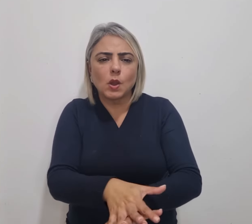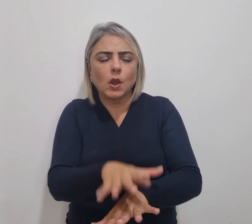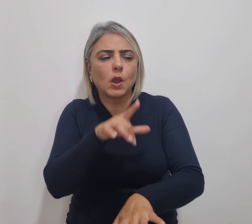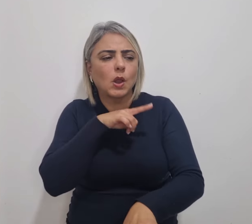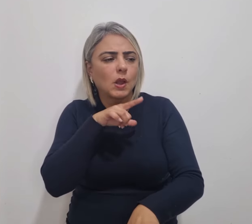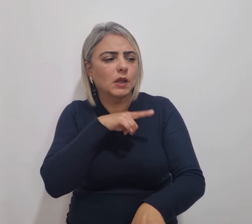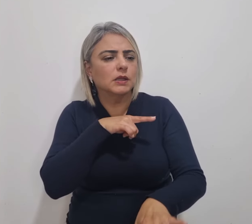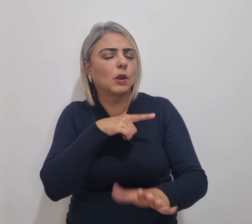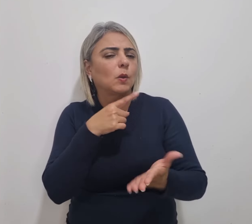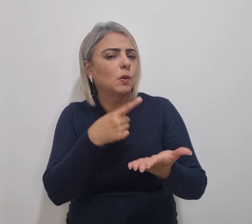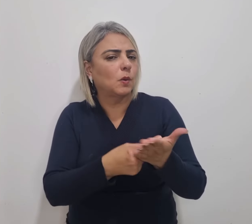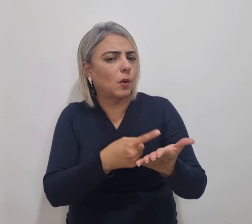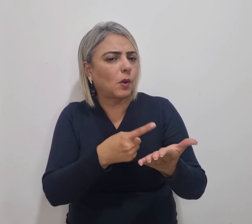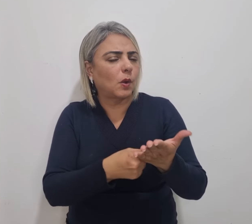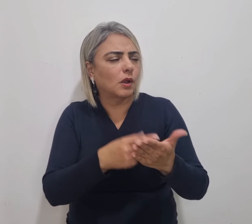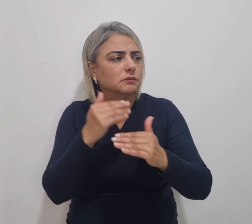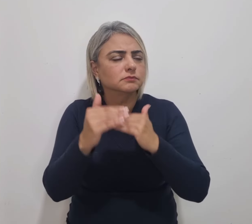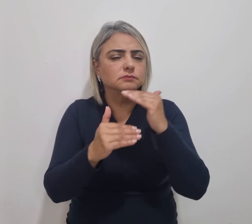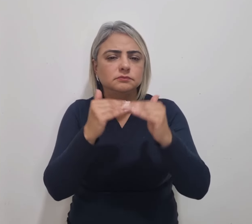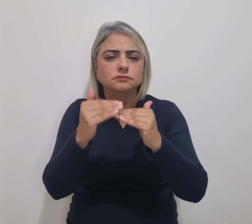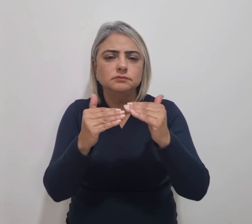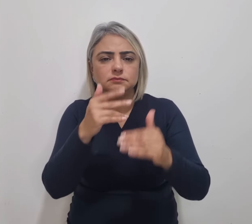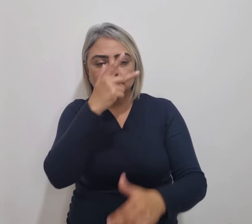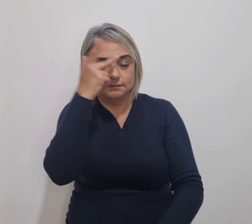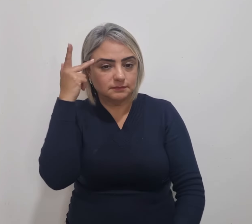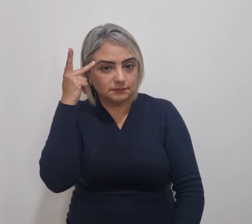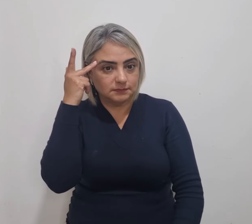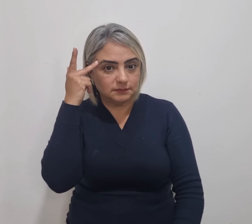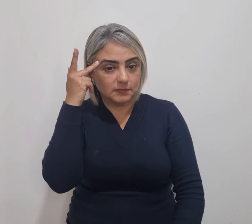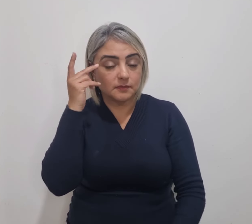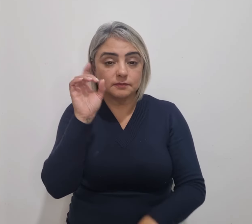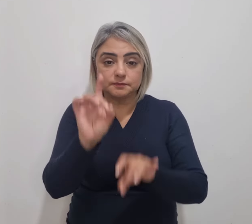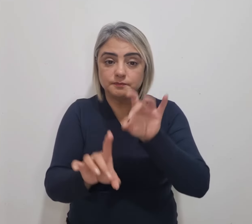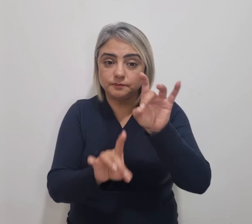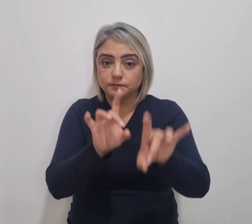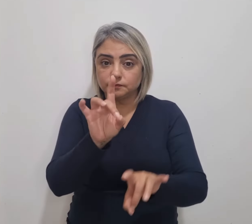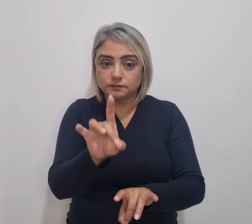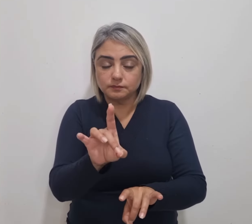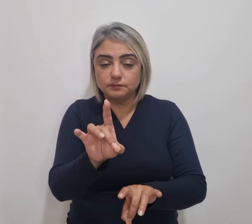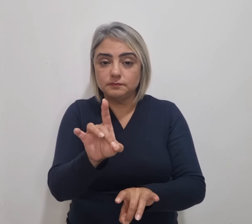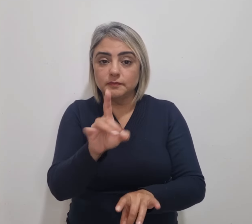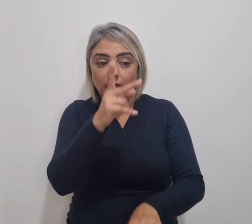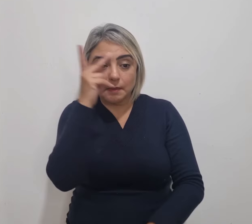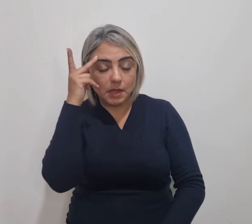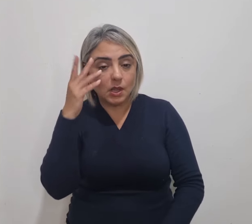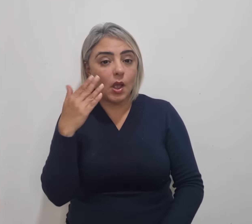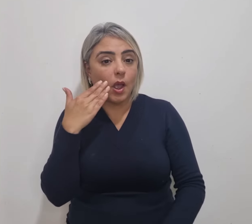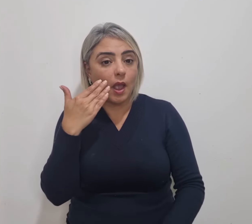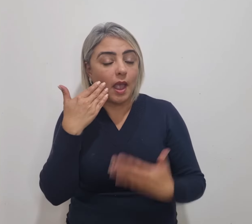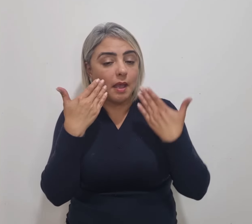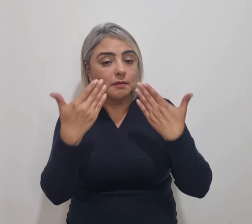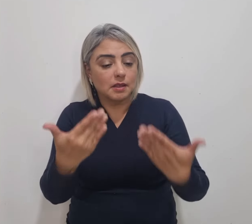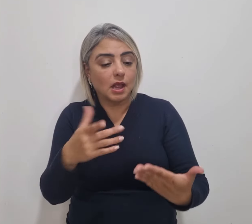compromisso desenvolver pessoas, em especial aquelas que apresentam dificuldades de